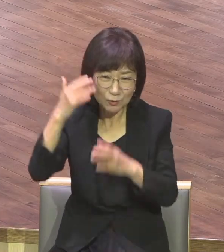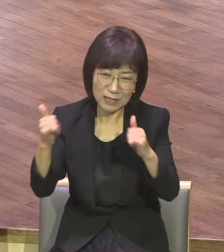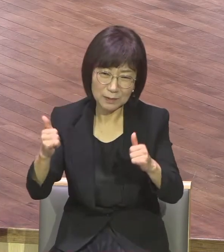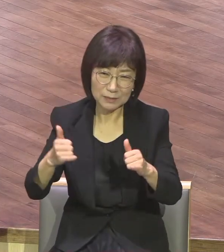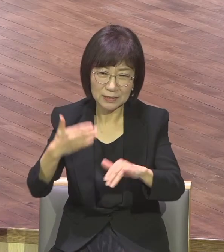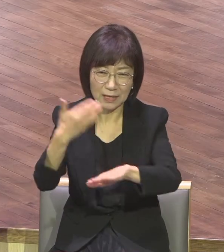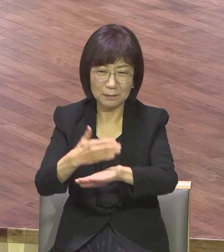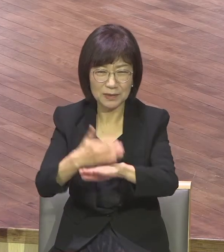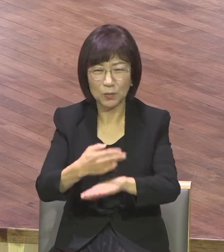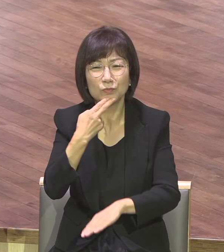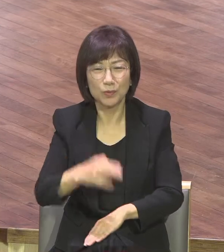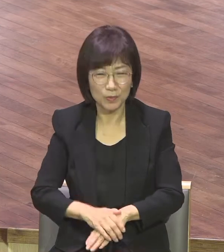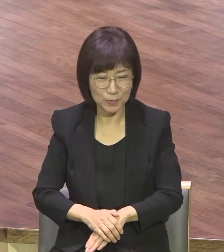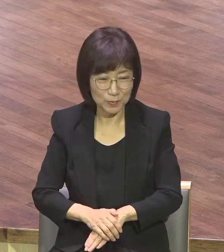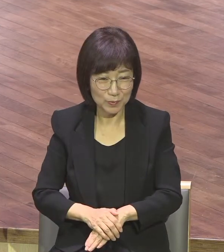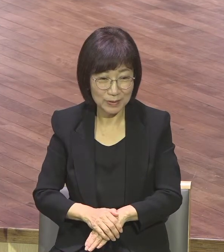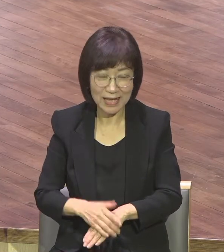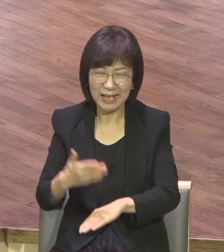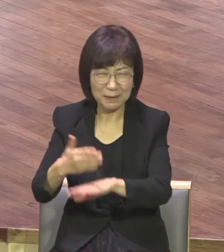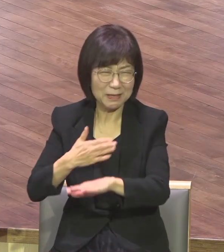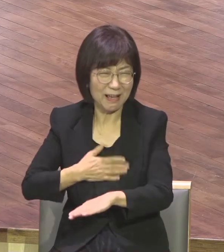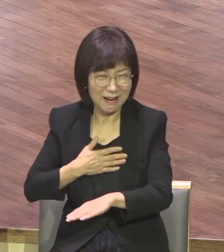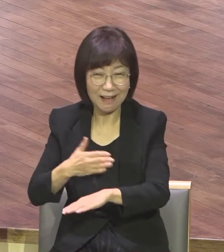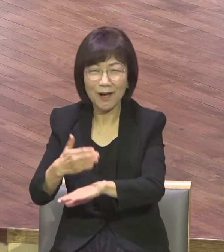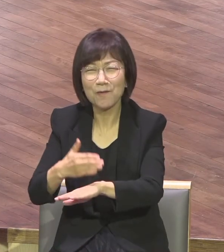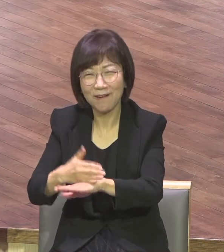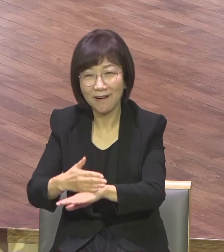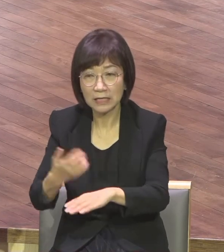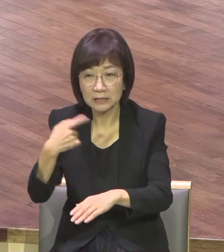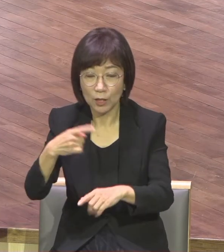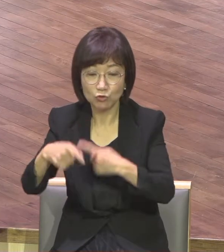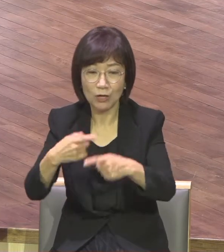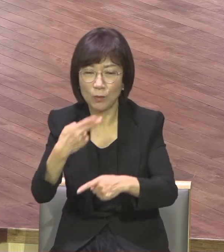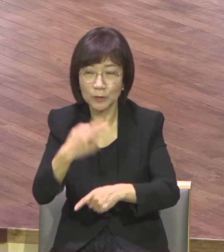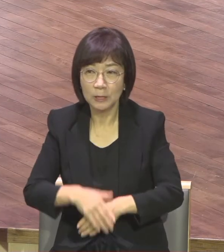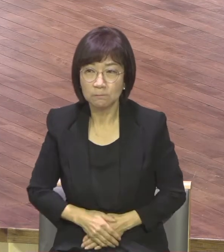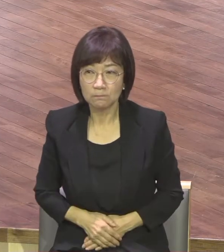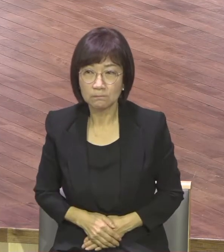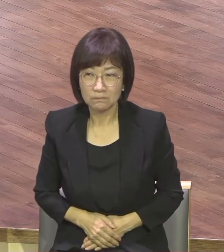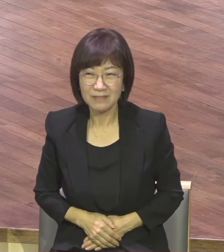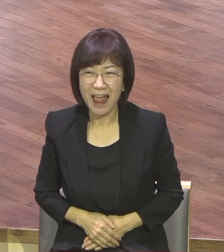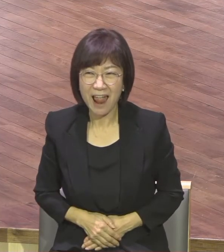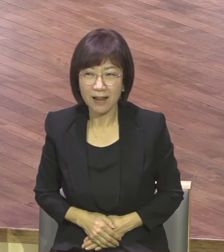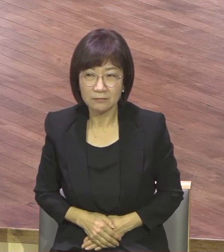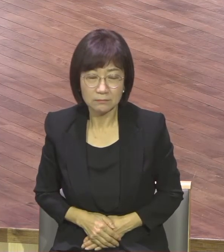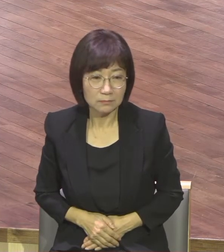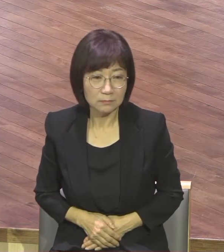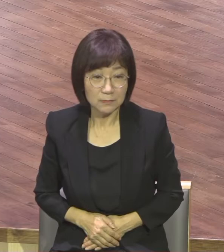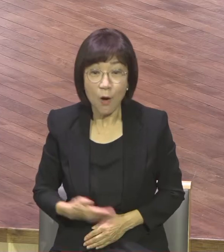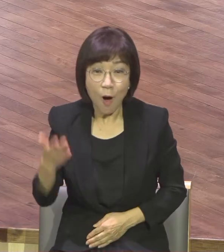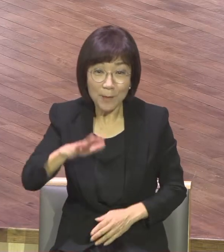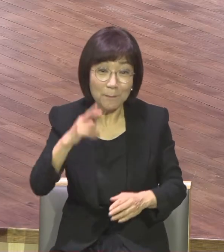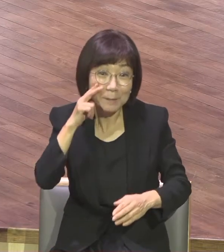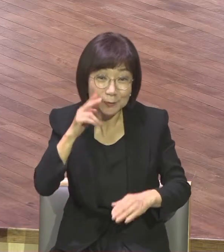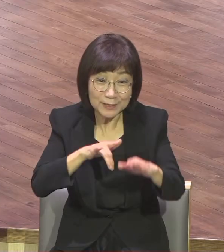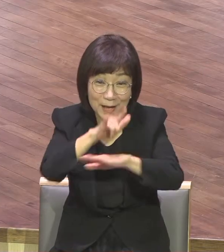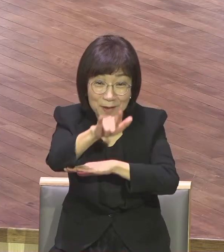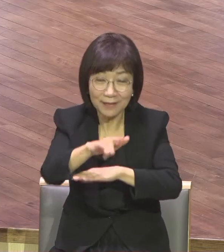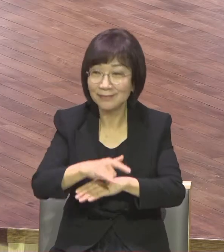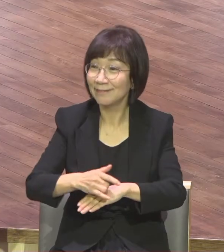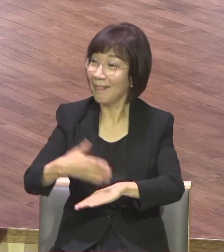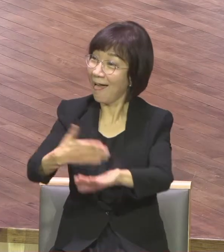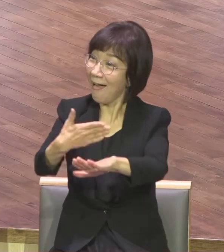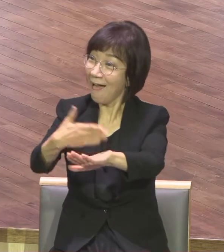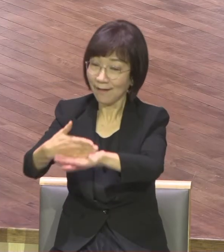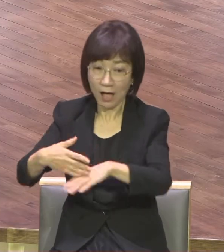감사를 느끼면서도 표현을 잘 못해. 근데 외국 미국 가면요, 특히 미국 가면요, 유럽 사람들도 잘 안 해. 미국 가면